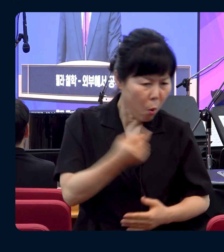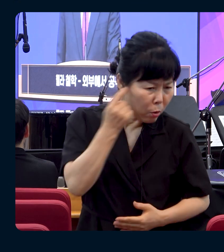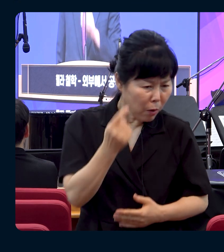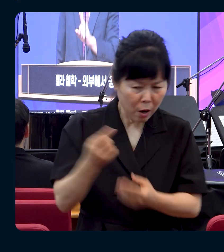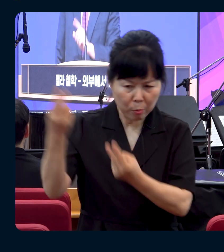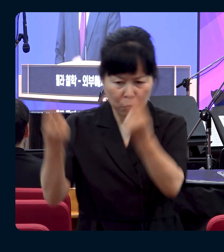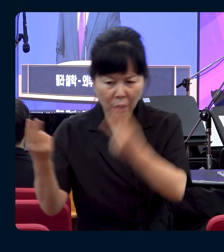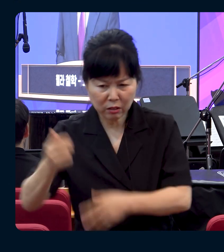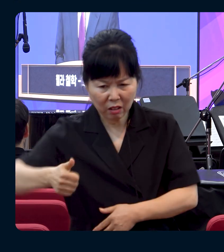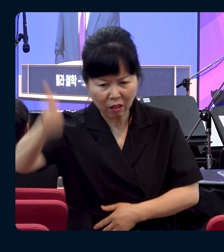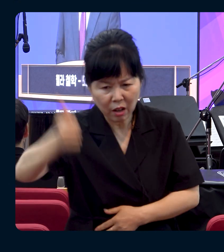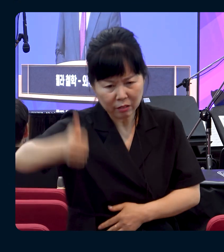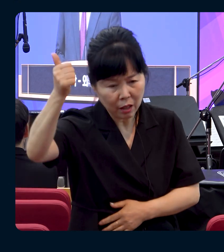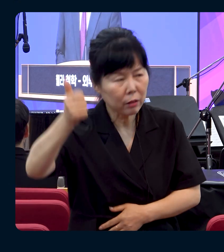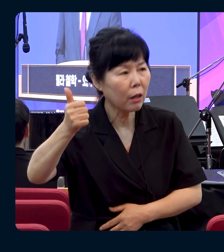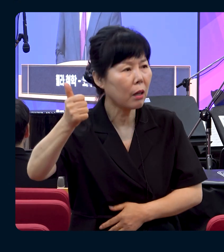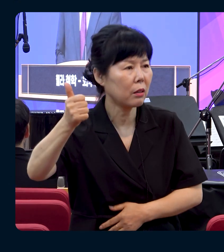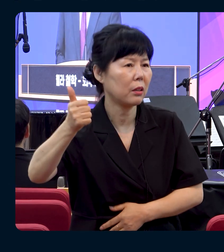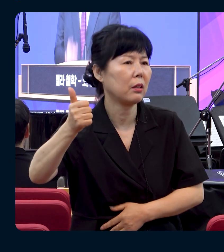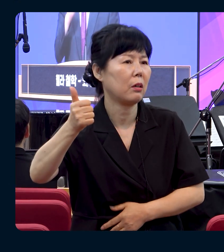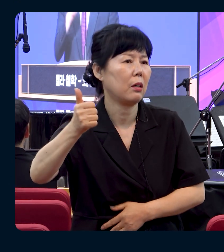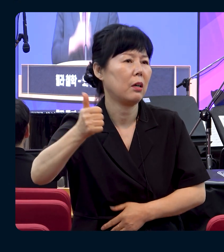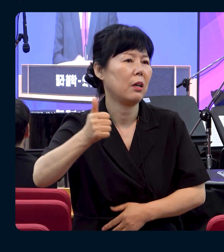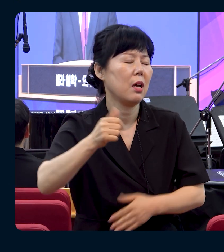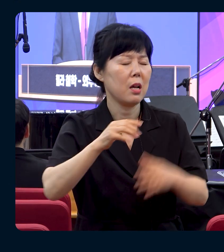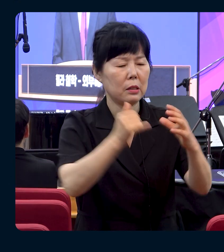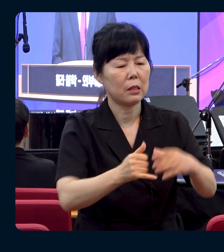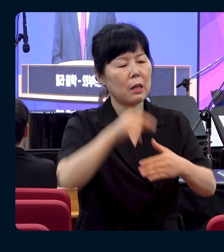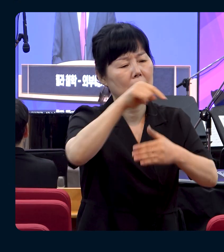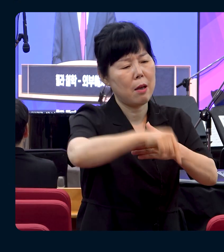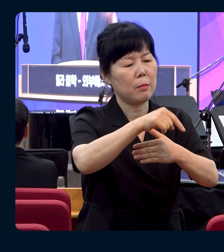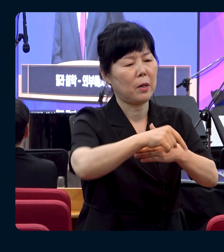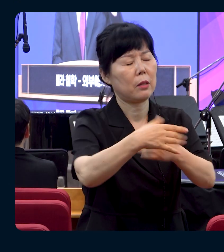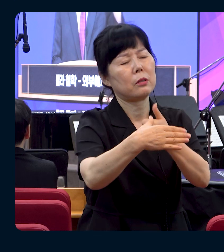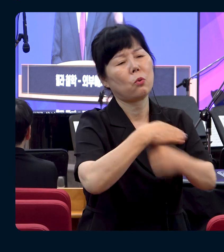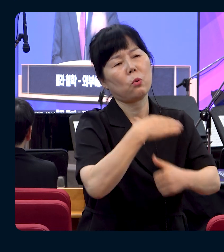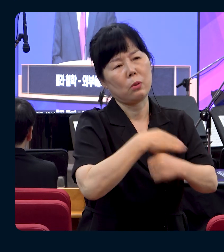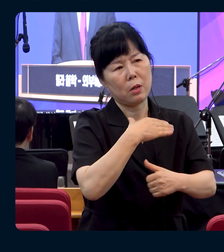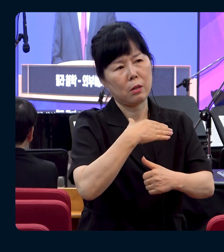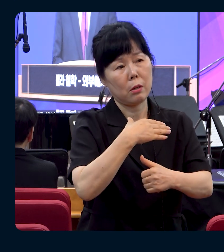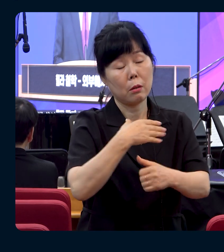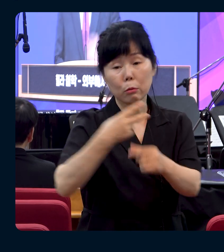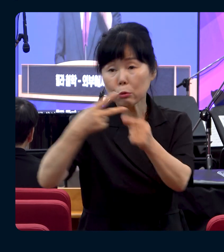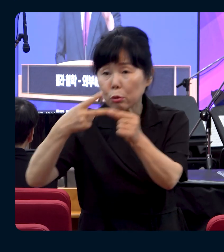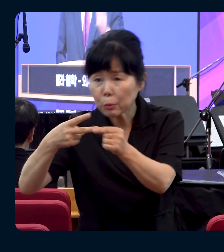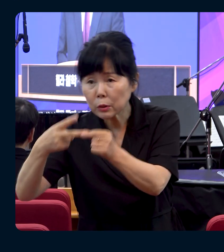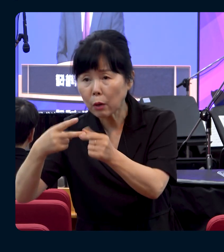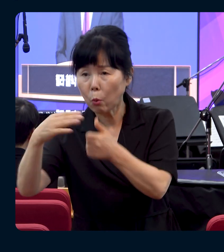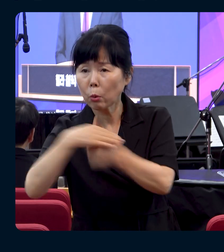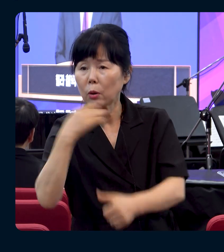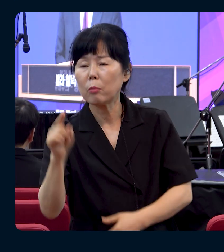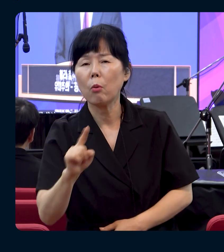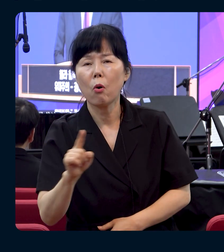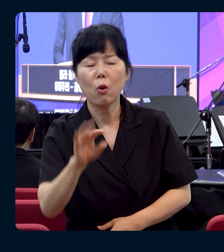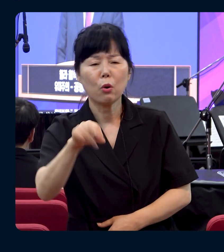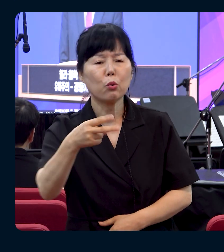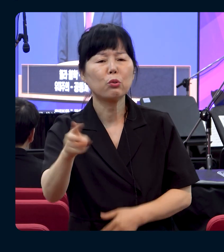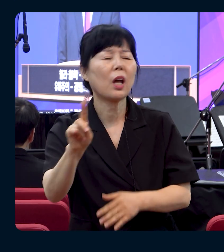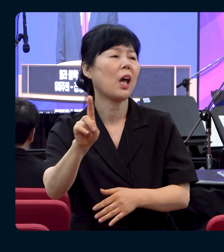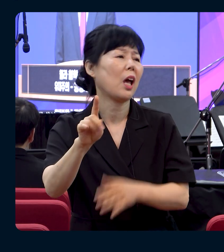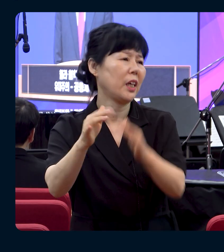영적 환경, 그게 바로 헬라 철학입니다. 자, 그런데 헬라 철학만 있는 것이 아니라 또 한 가지가 더 있었죠. 그것이 바로